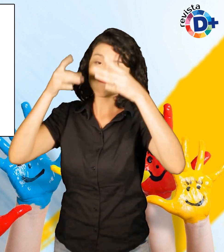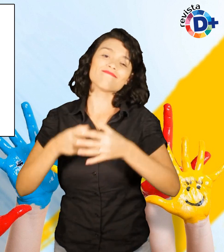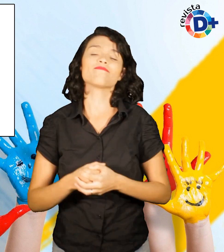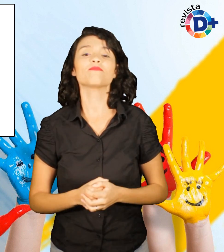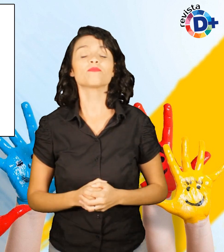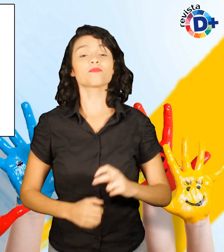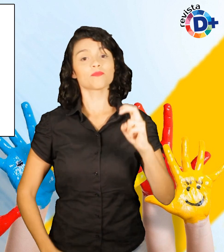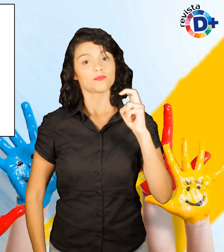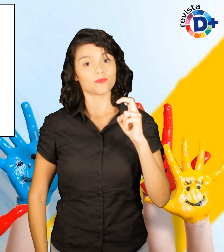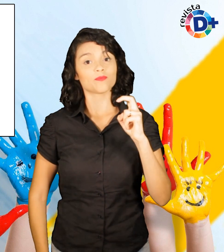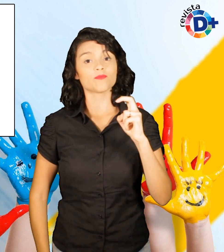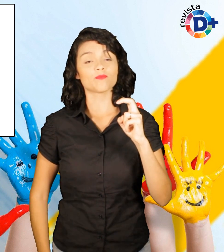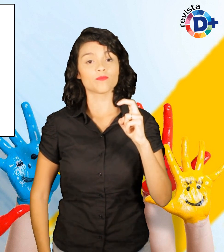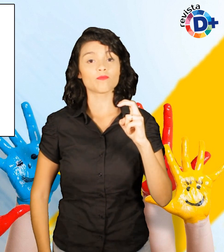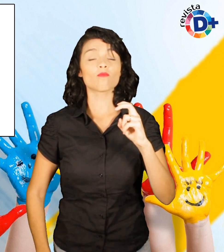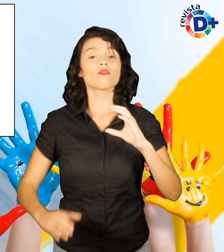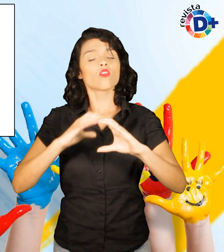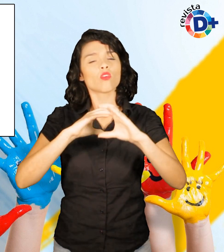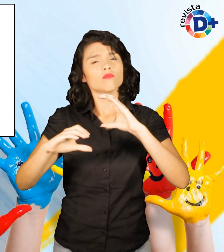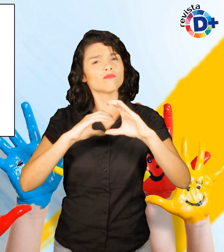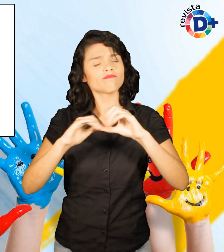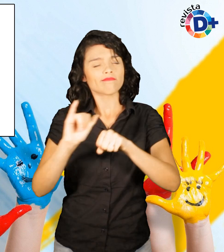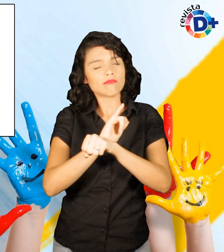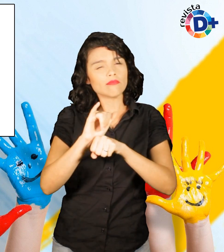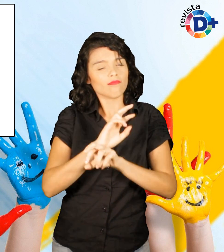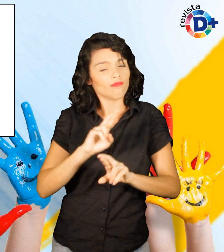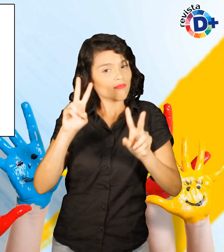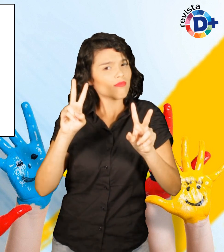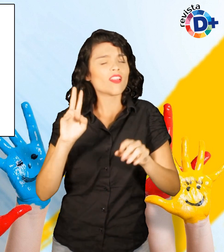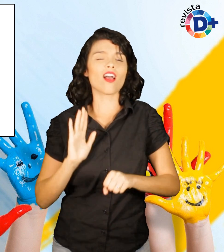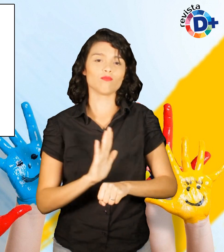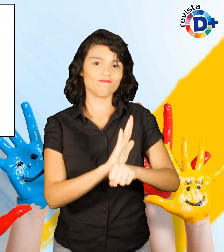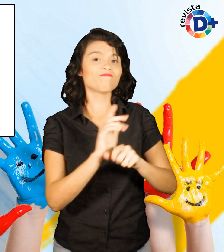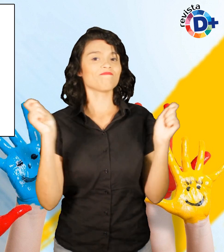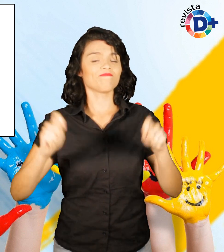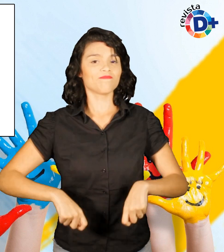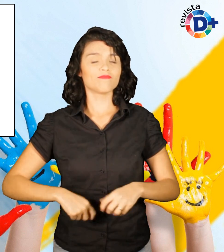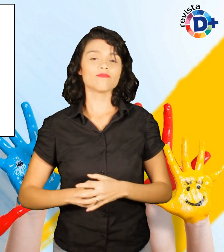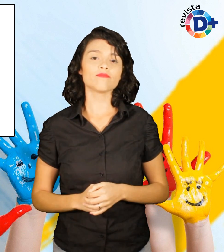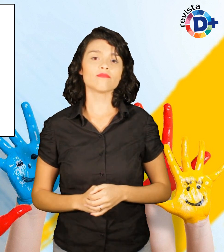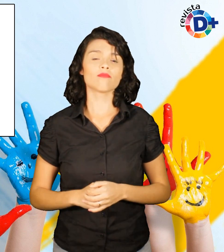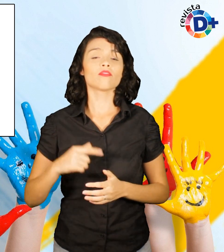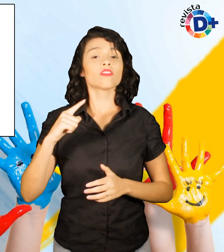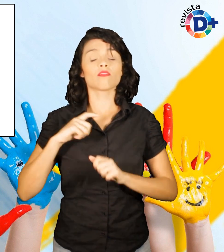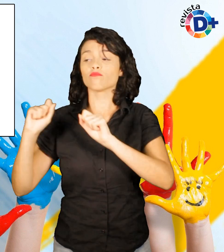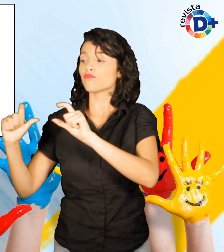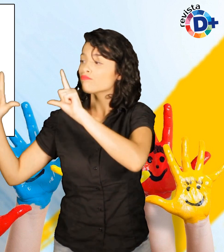5. Comunicação alternativa é o melhor meio. Por meio de um quadro de rotina, mostre o